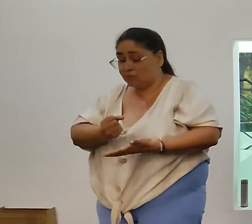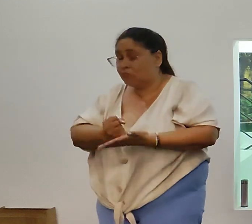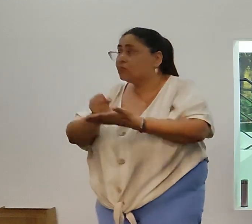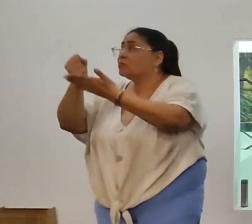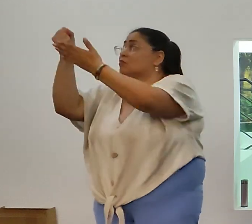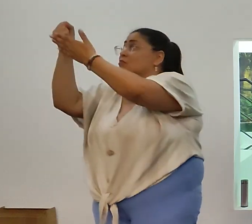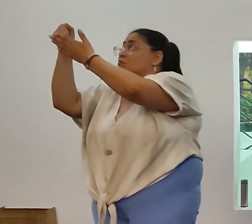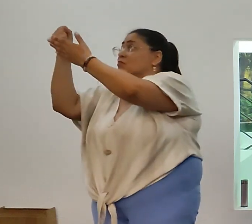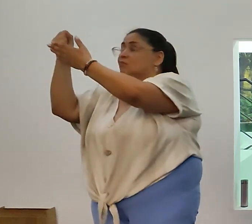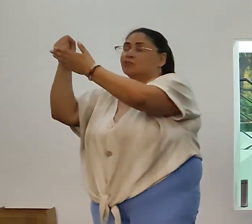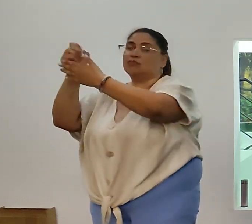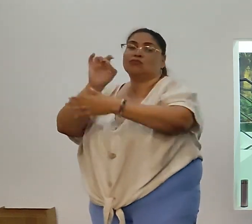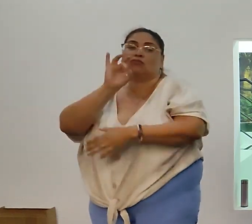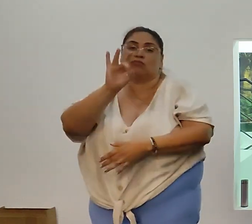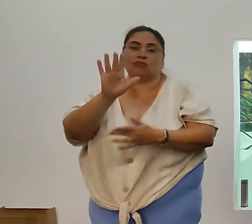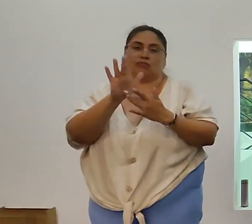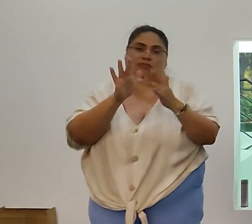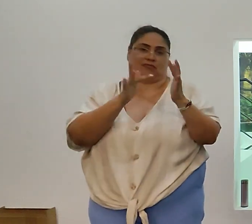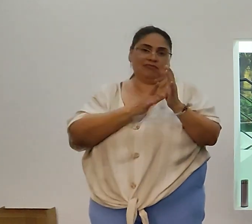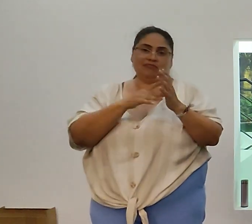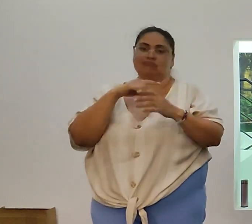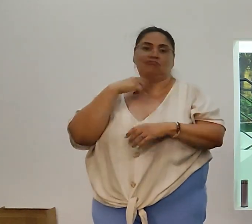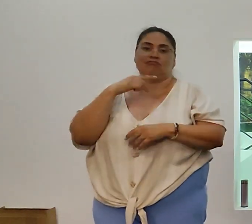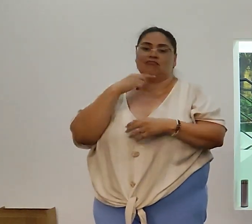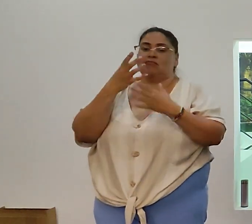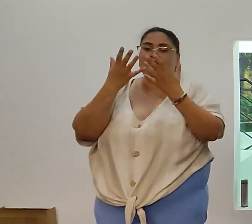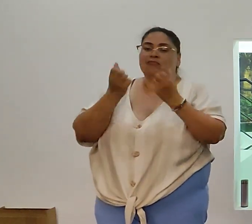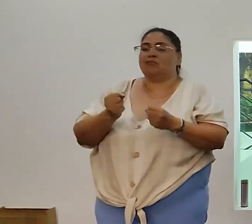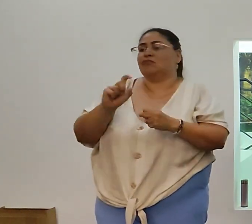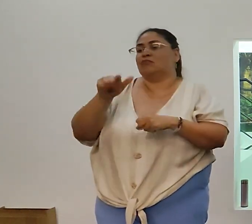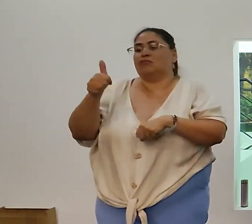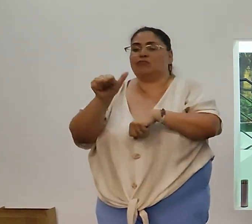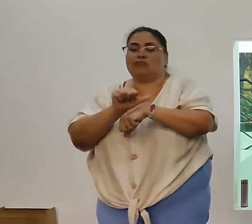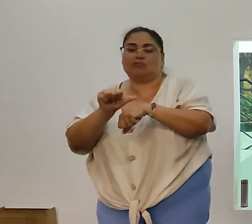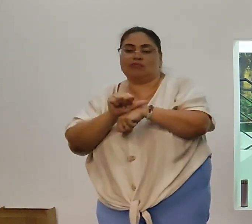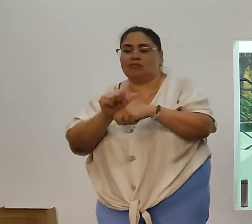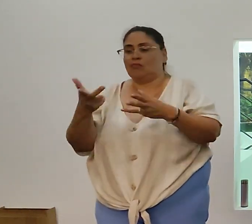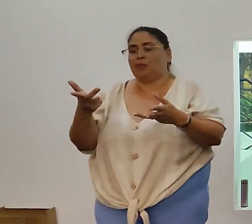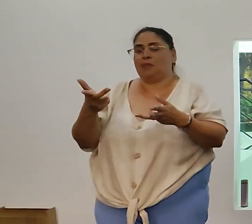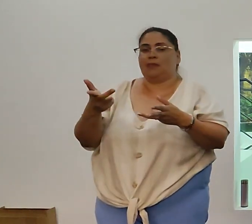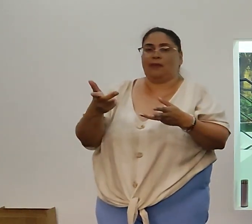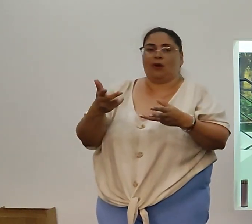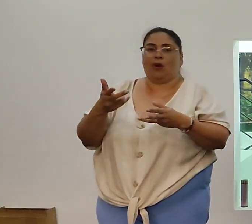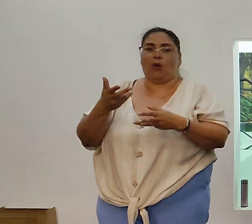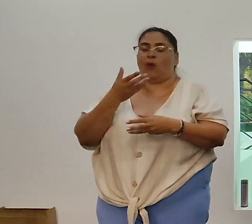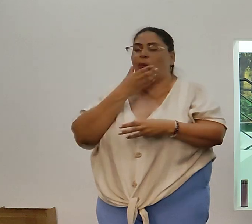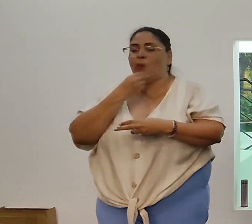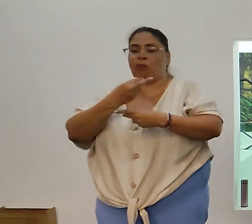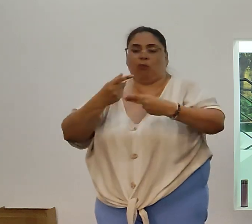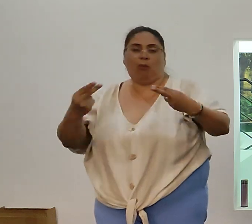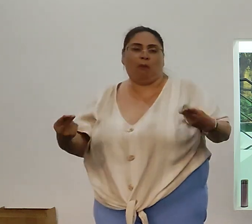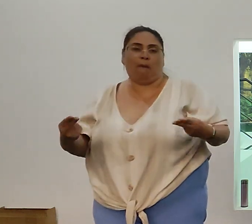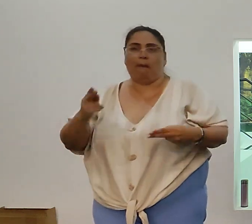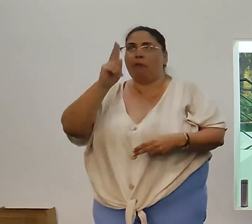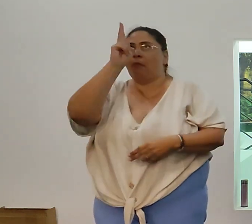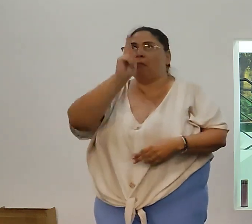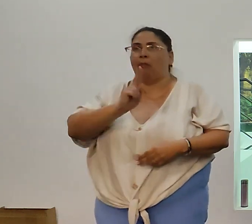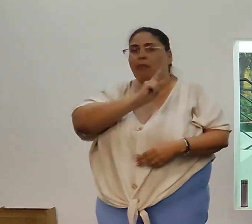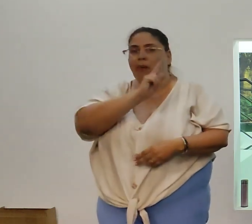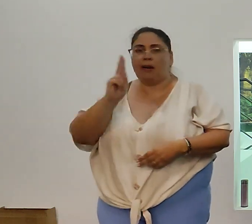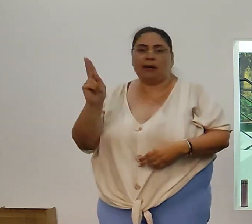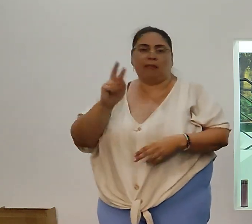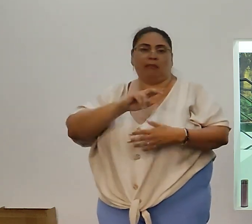mim. Eu disse isso outras vezes e repito: Maomé não salva, Allan Kardec não salva, o Papa não